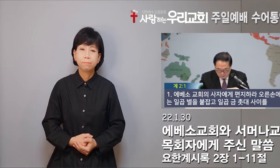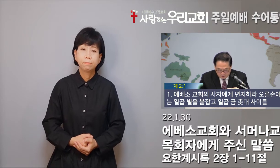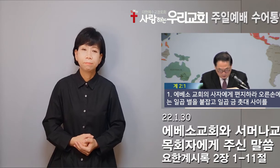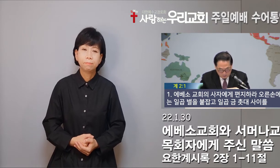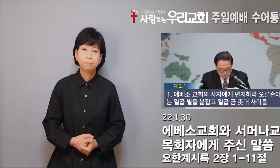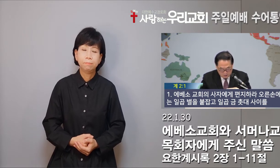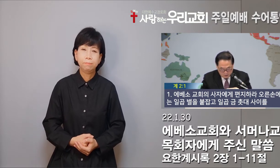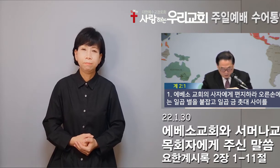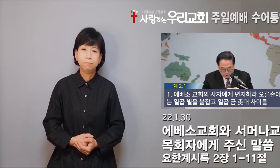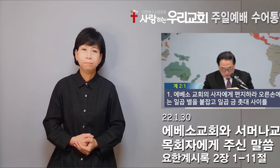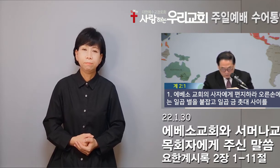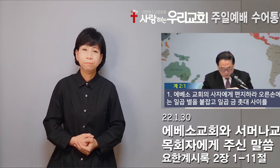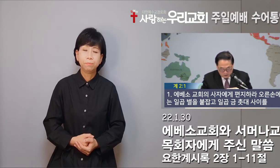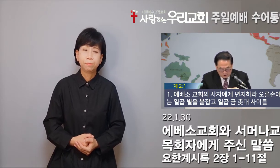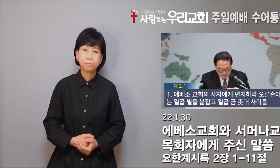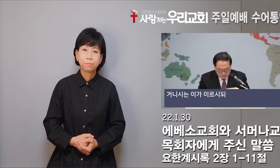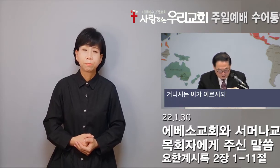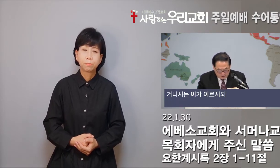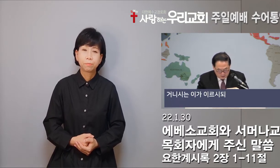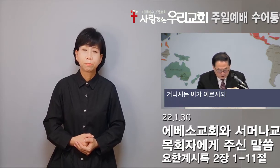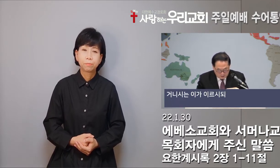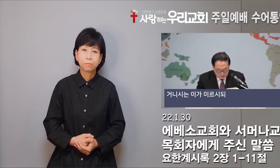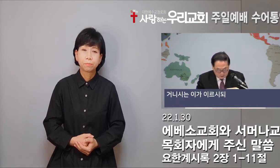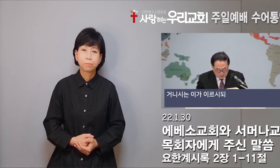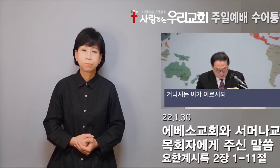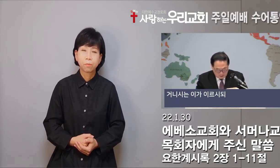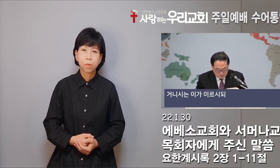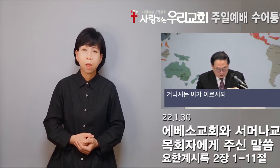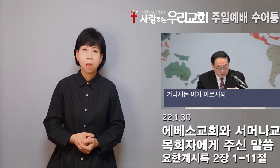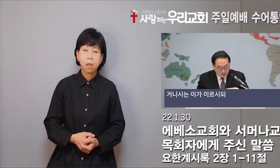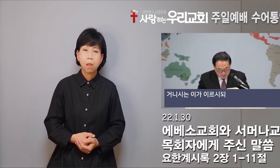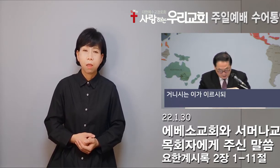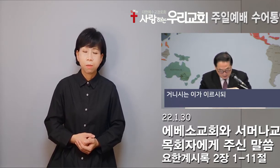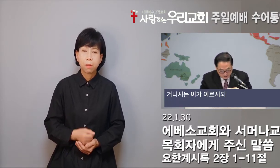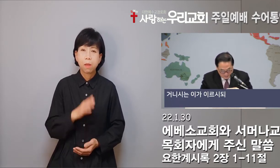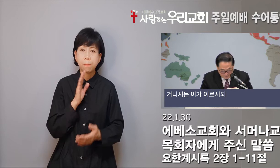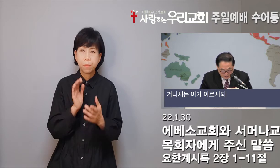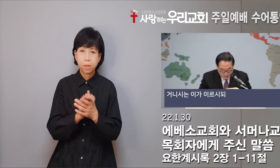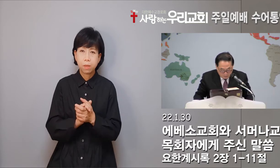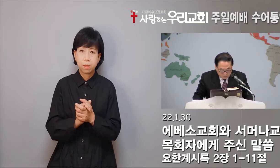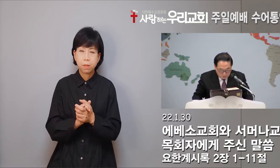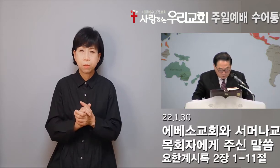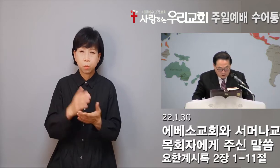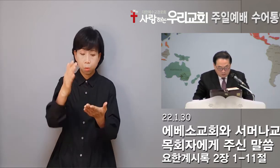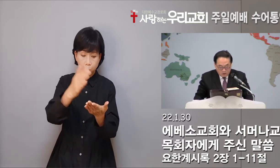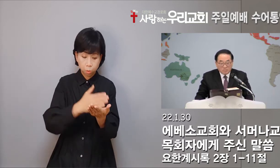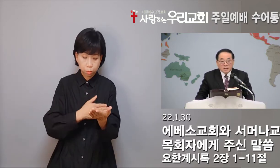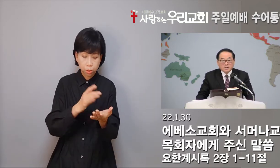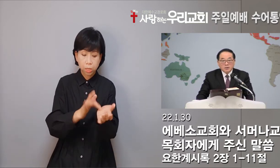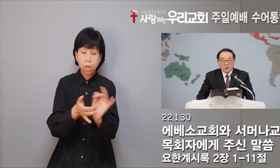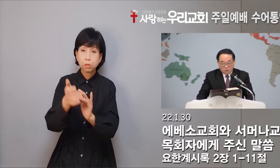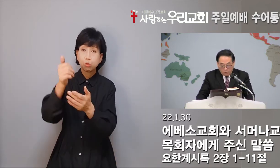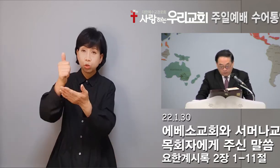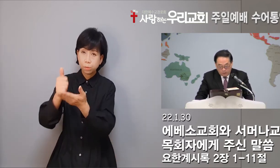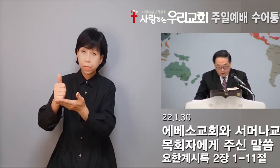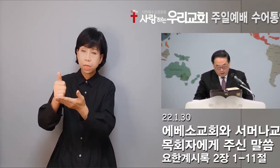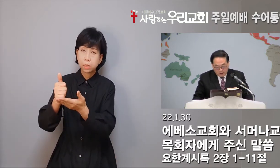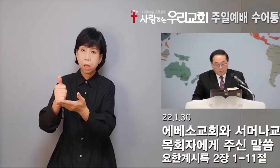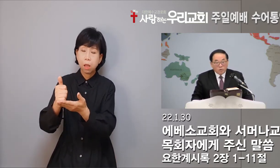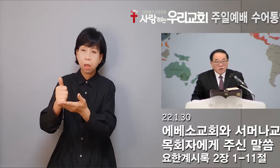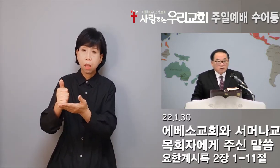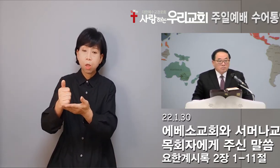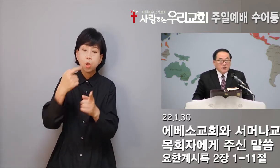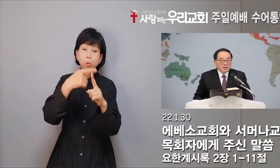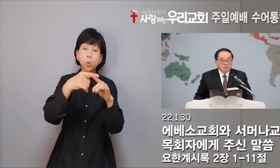일곱 뼈를 붙잡고 일곱 금쪽대 사이를 거니시는 이가 이르시되. 아멘. 본문은 예수님께서 일곱